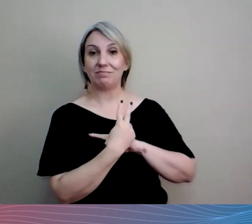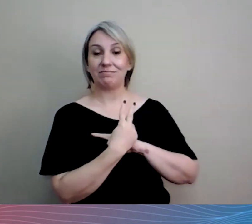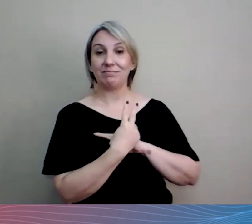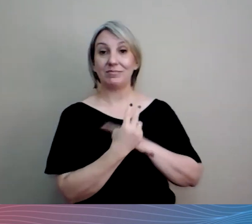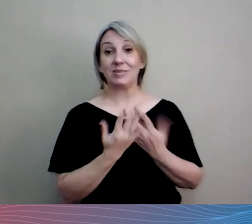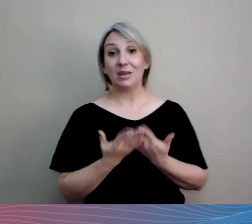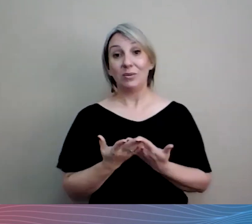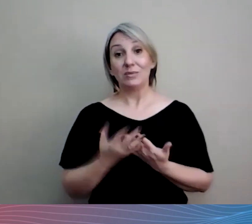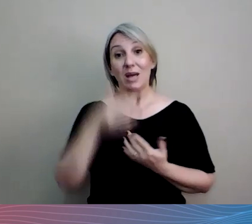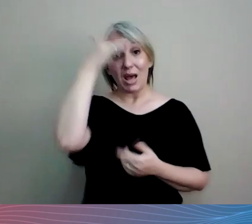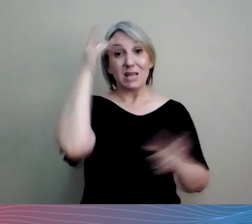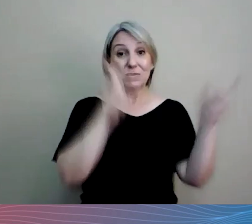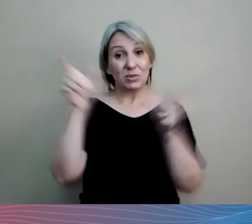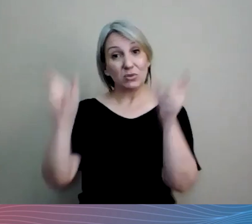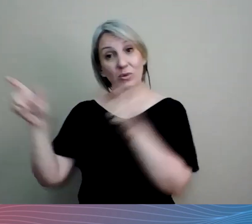igreja para cuidar,